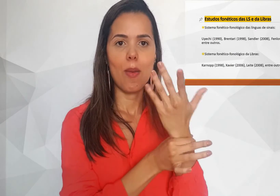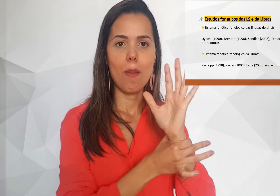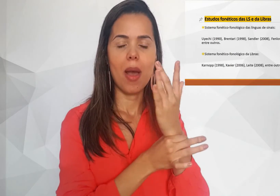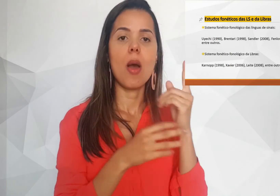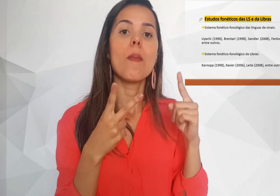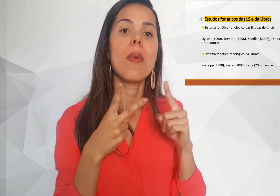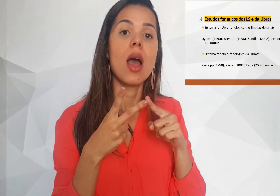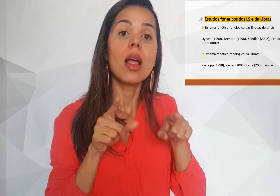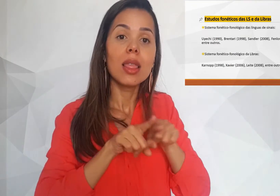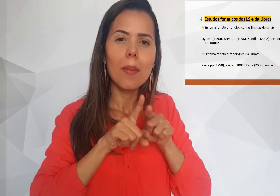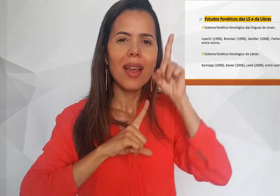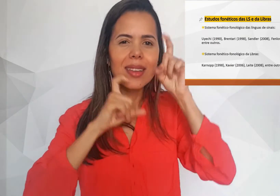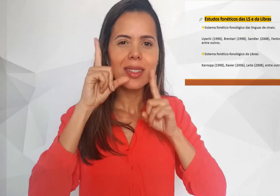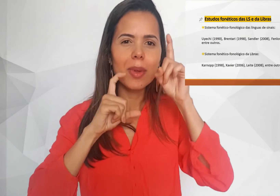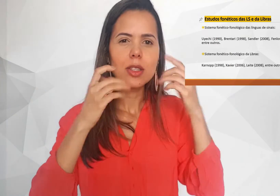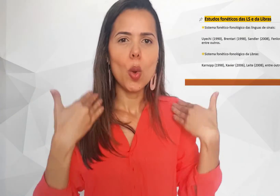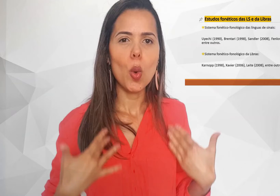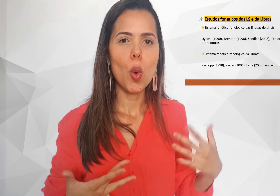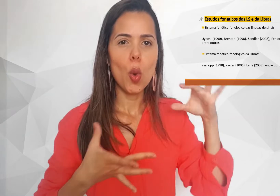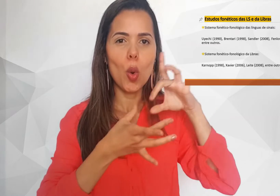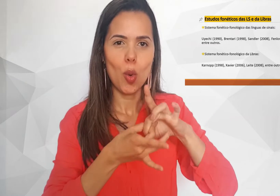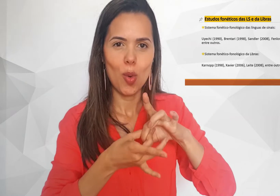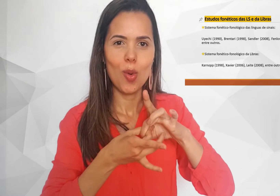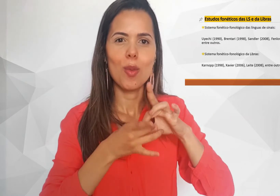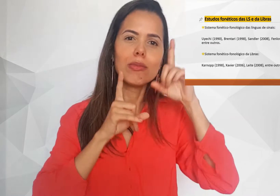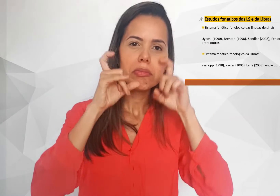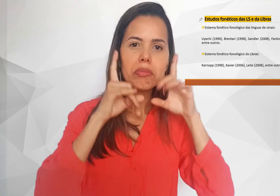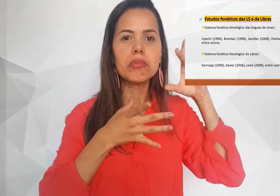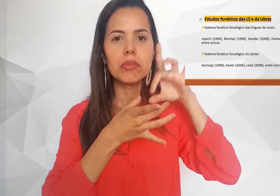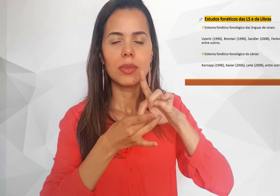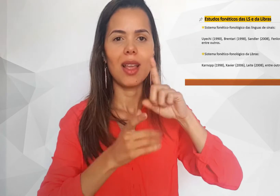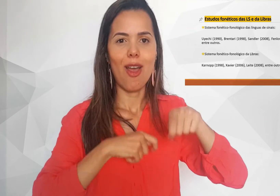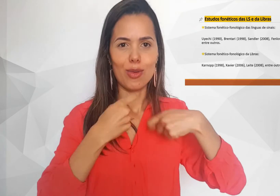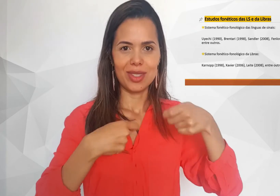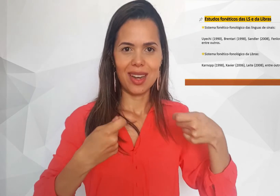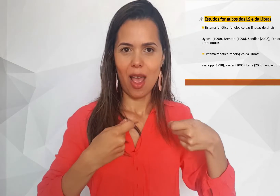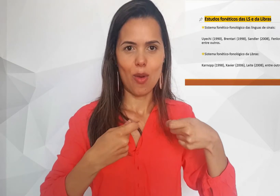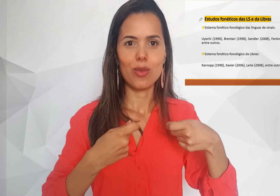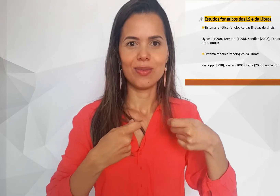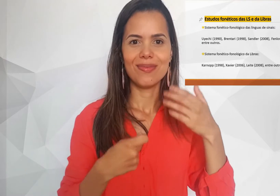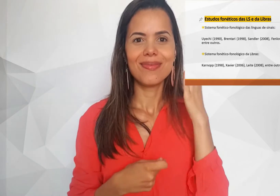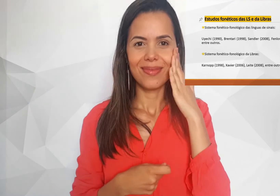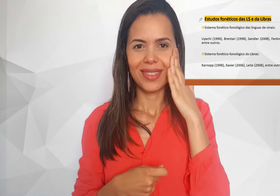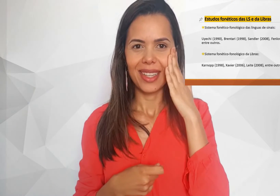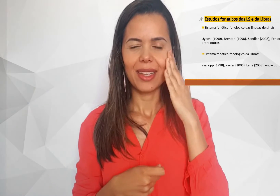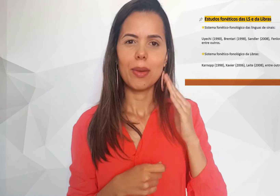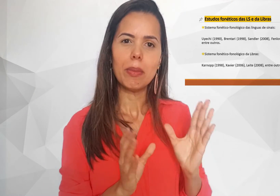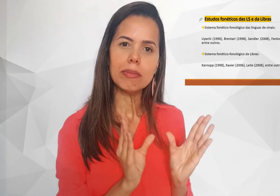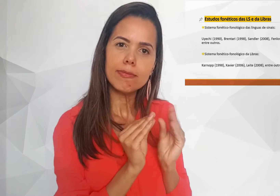a gente tem a orientação da palma e também expressões ou marcações que não fazem correspondência apenas